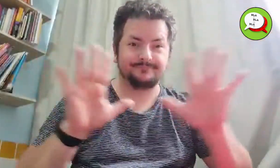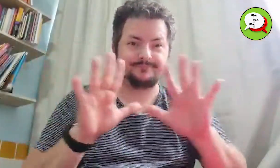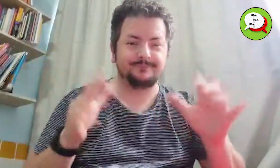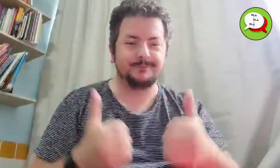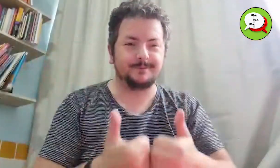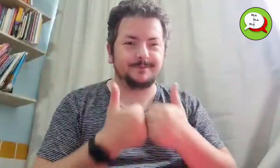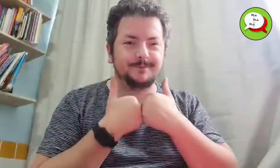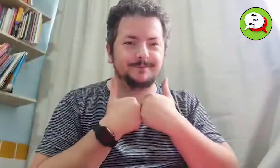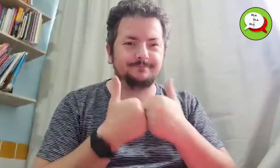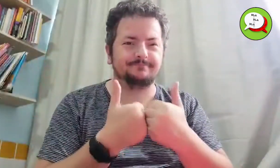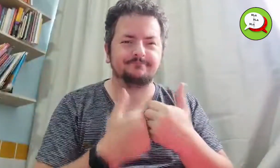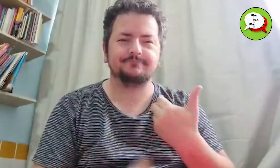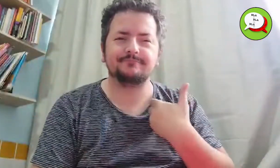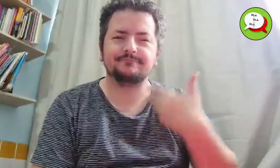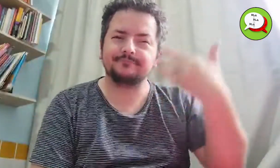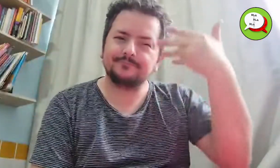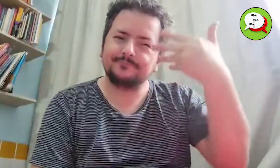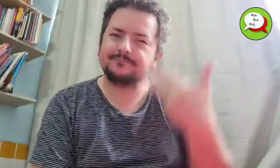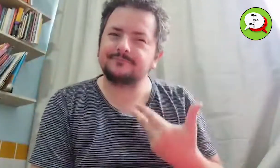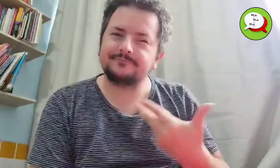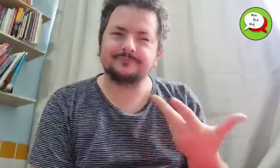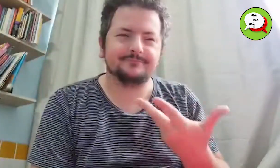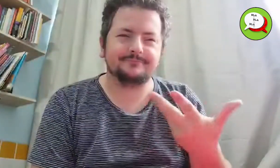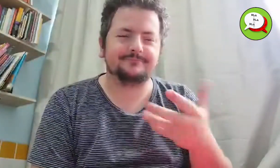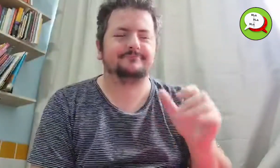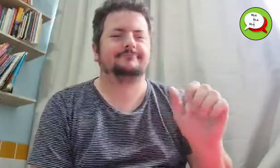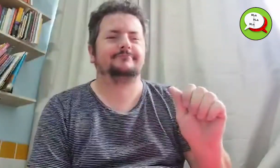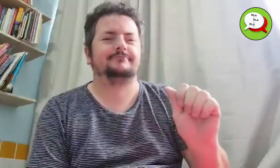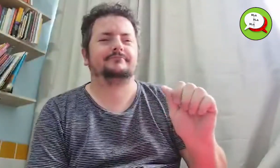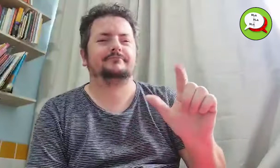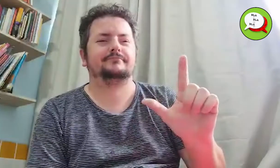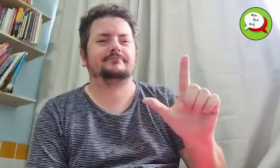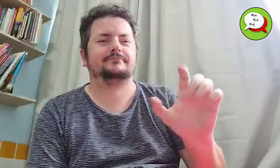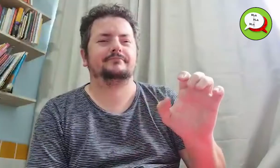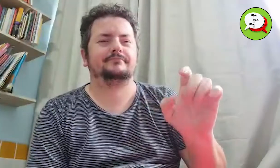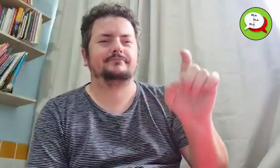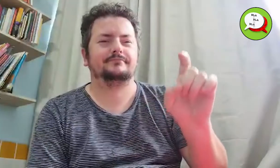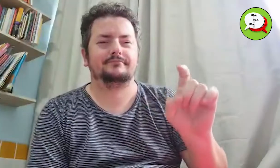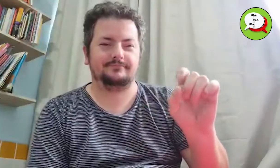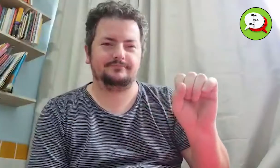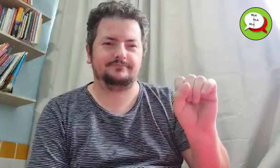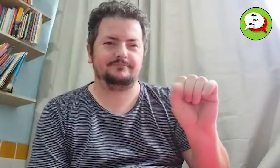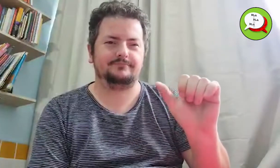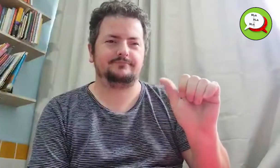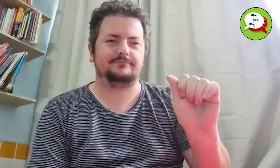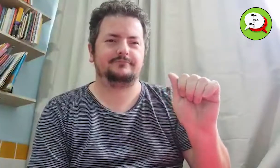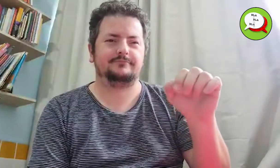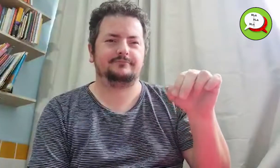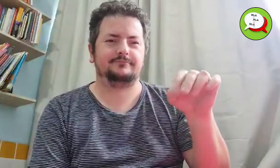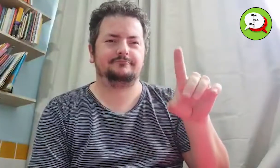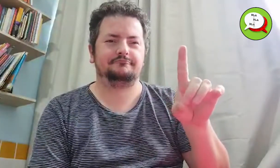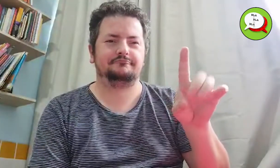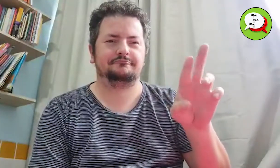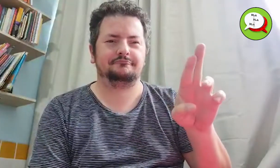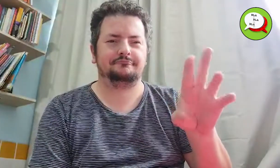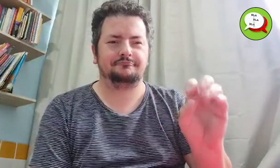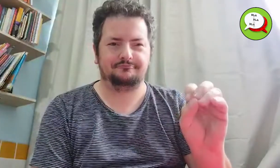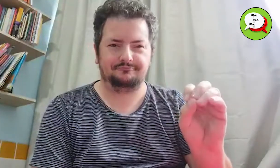tudo bem com vocês? Então, eu sou o professor Alexandro e esse é o meu sinal